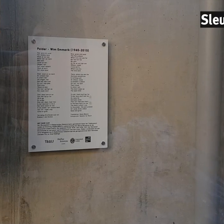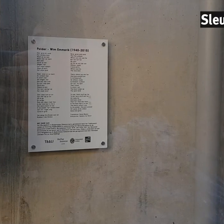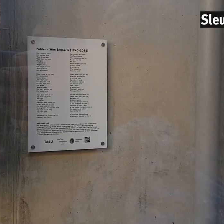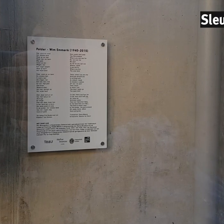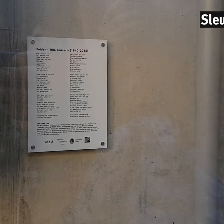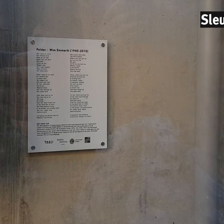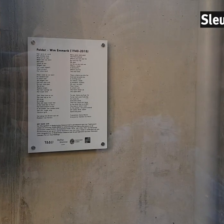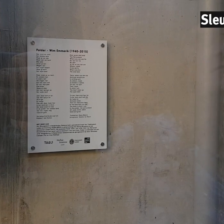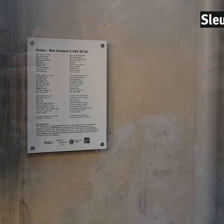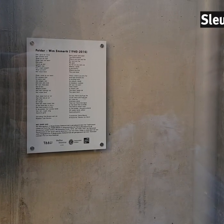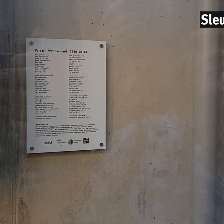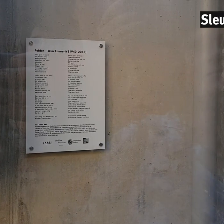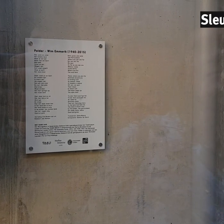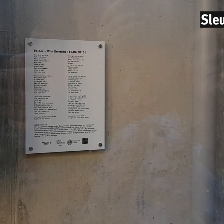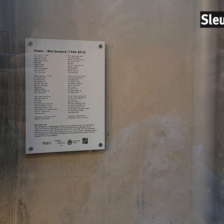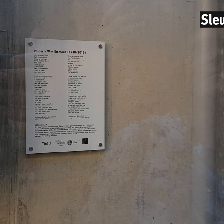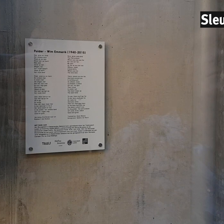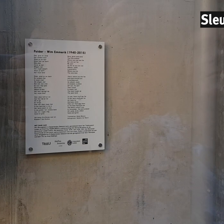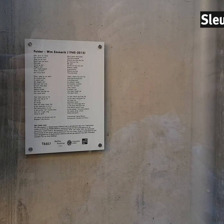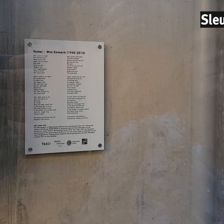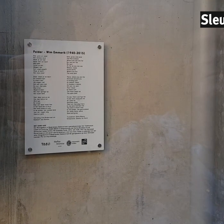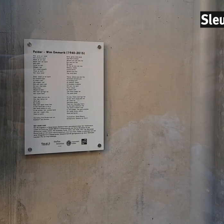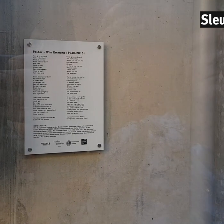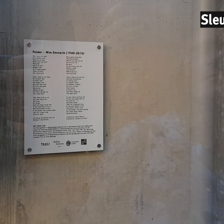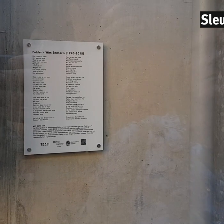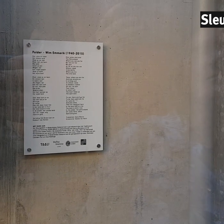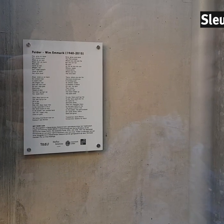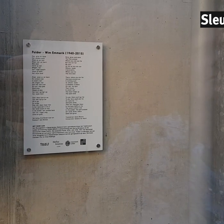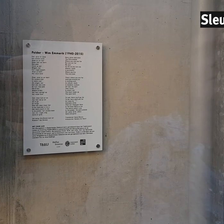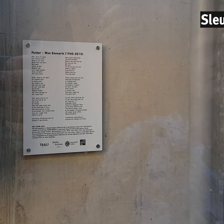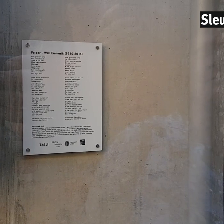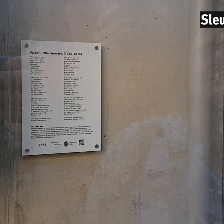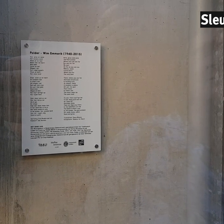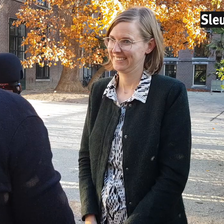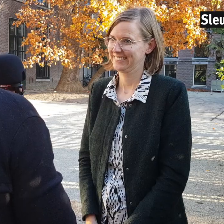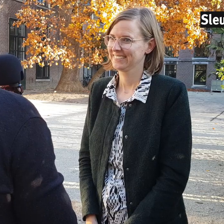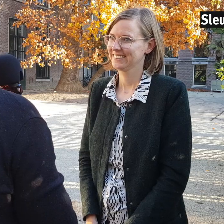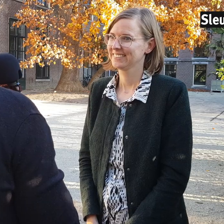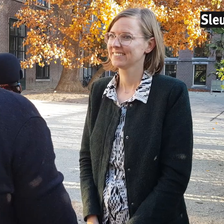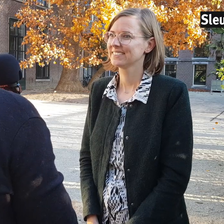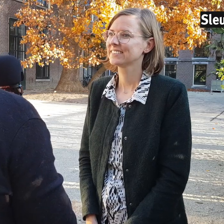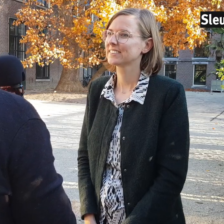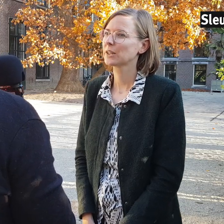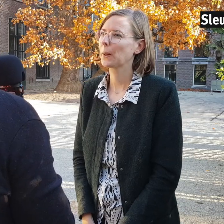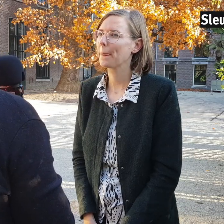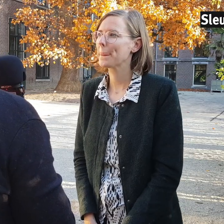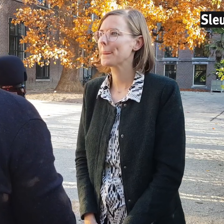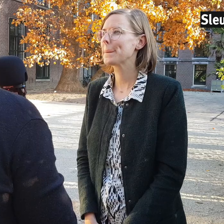En ja, dat is visueel zo sterk, dat moet je zelf bekijken. Is zo'n gedicht in gebarentaal, is dat iets wat een